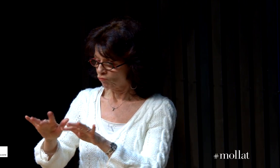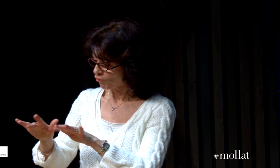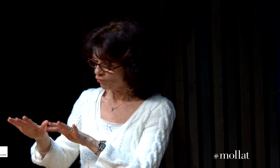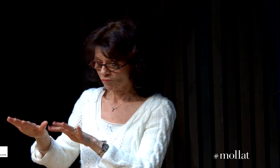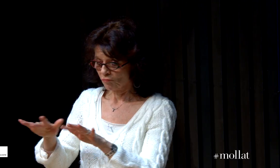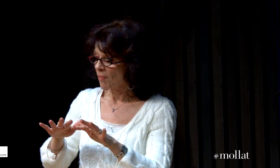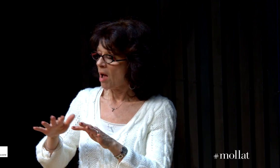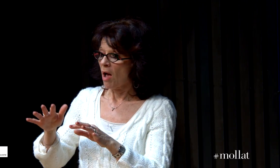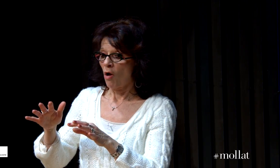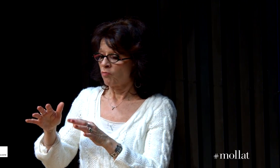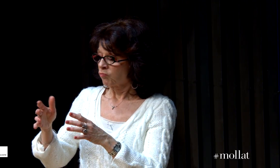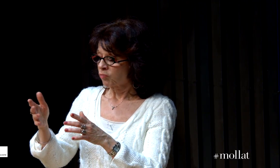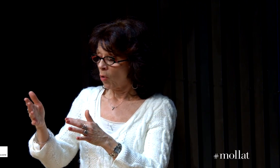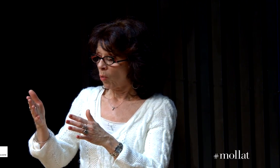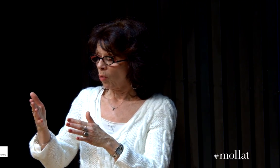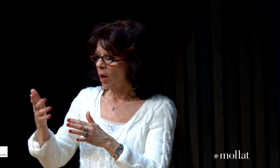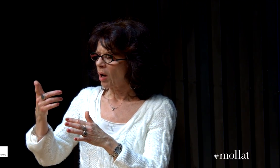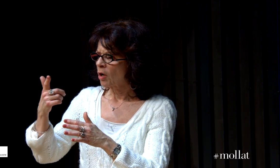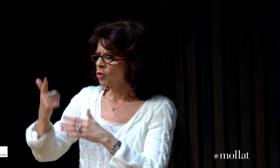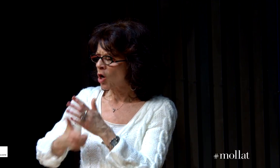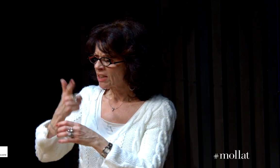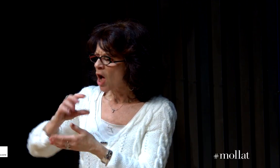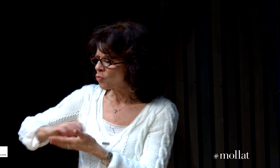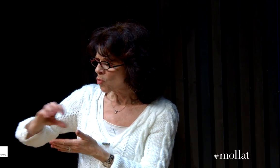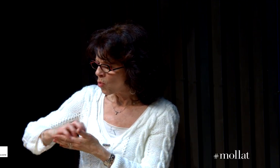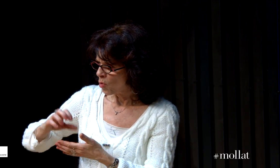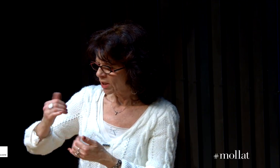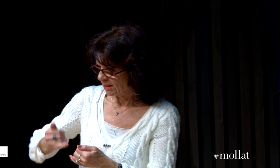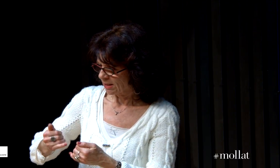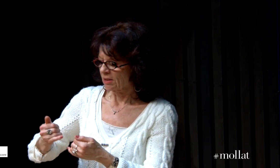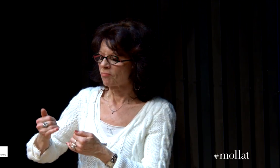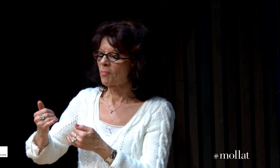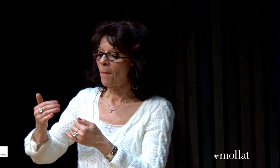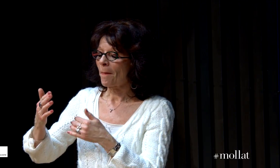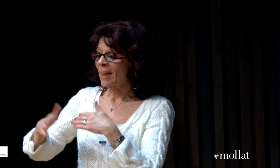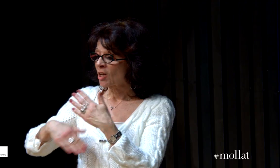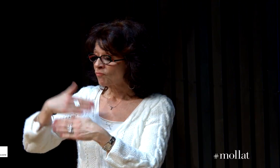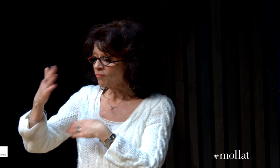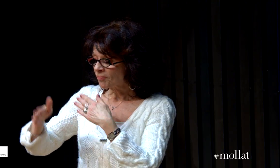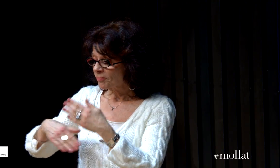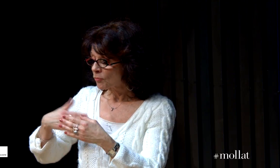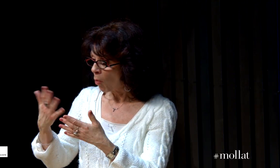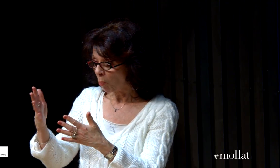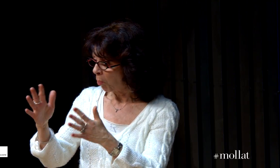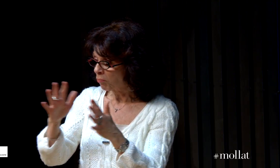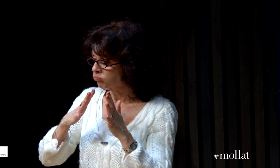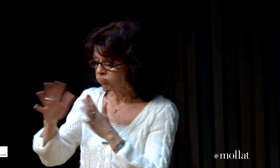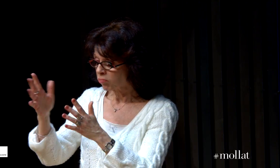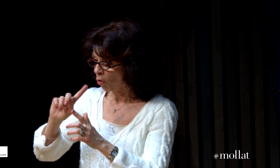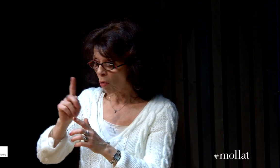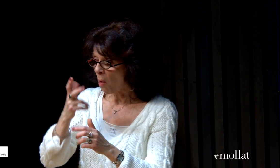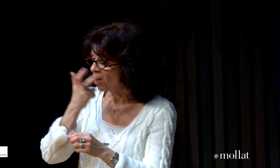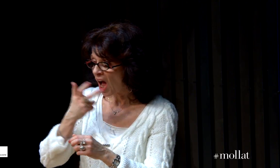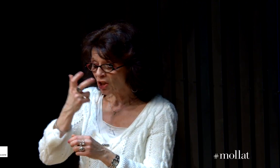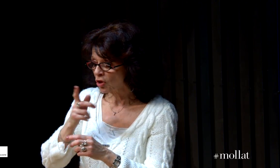pu travailler, je faisais de la saisie. Et pendant 2 ans, donc, j'étais sur Toulouse. Ensuite, la vie